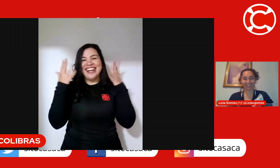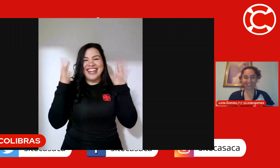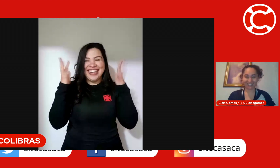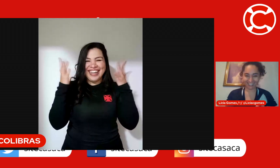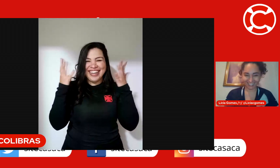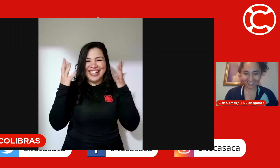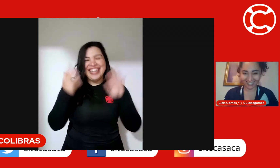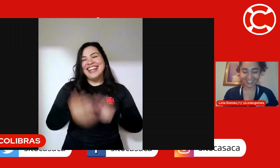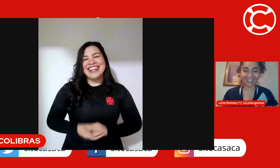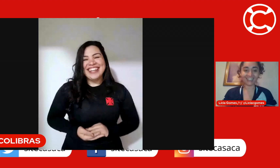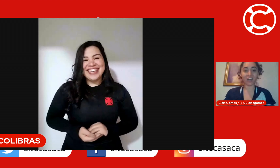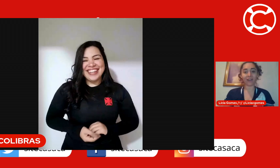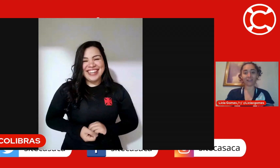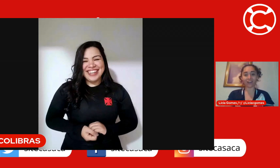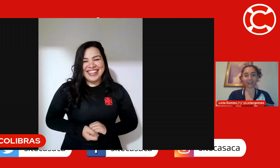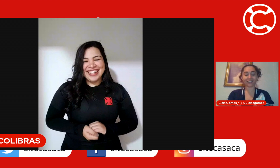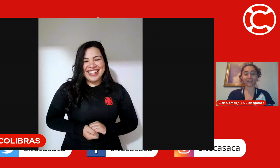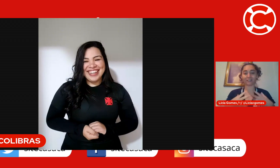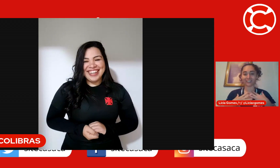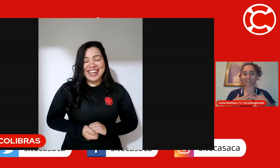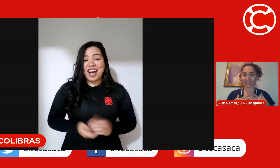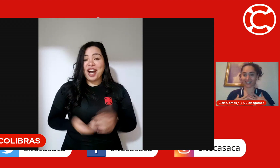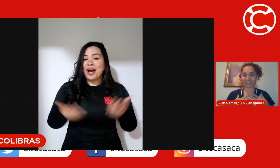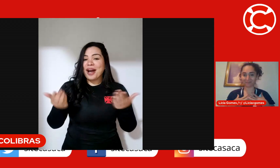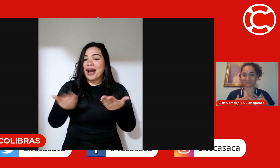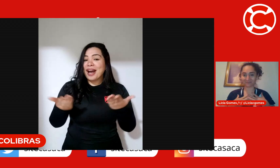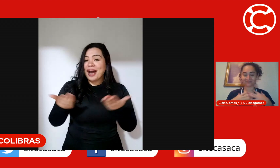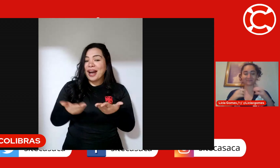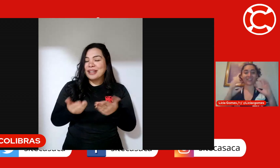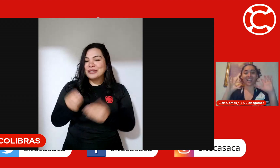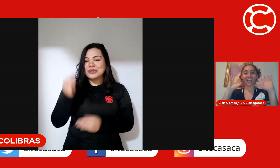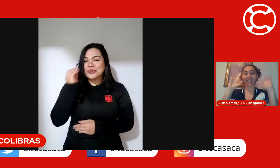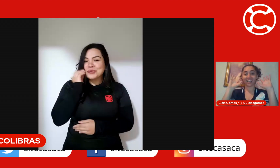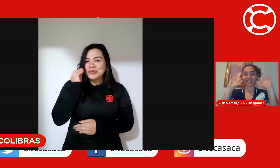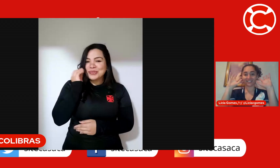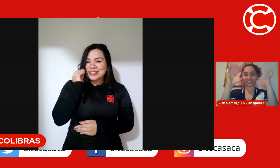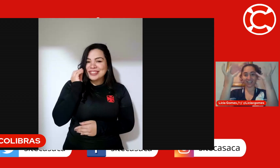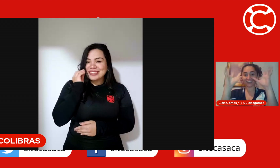Certinho! Então, agora eu vou tentar.